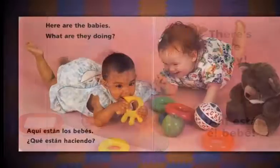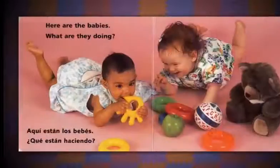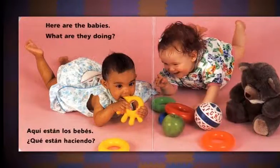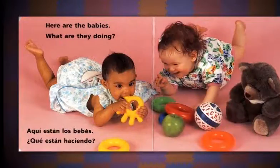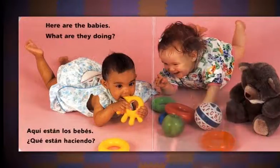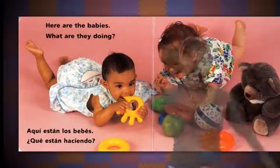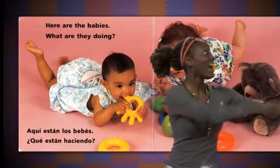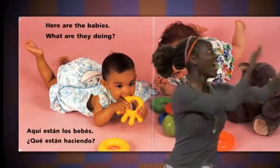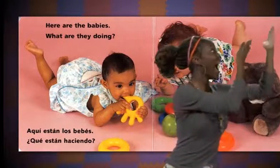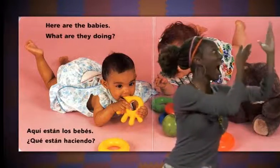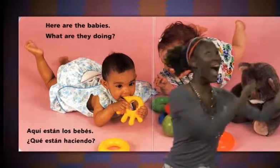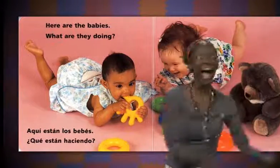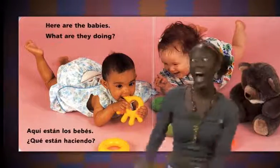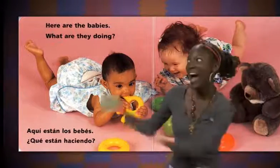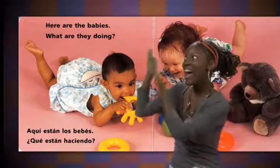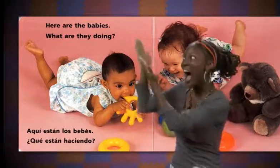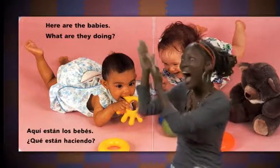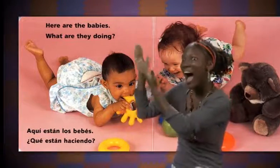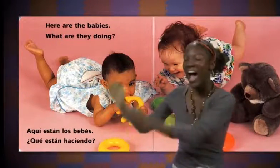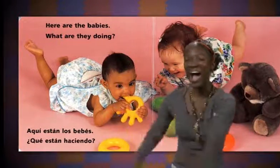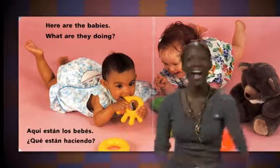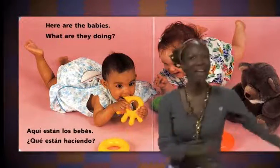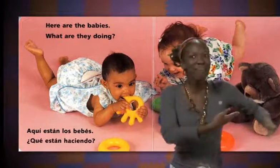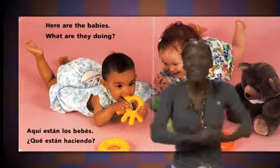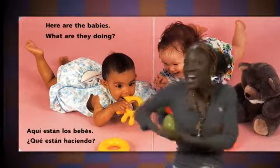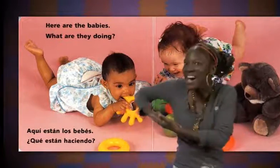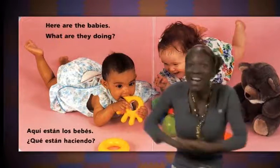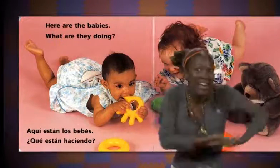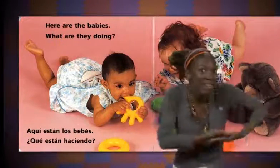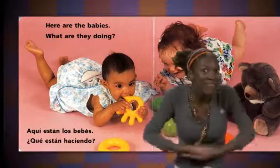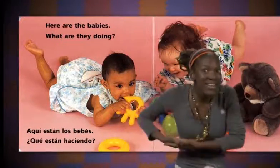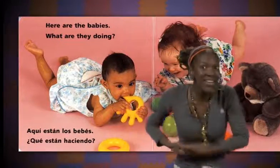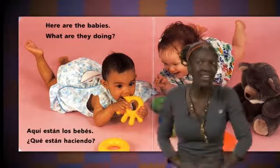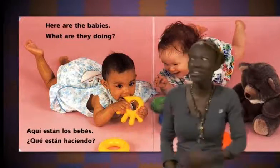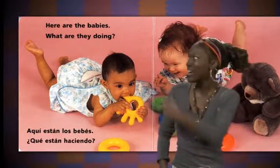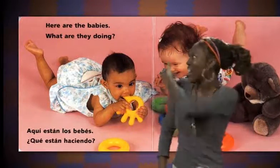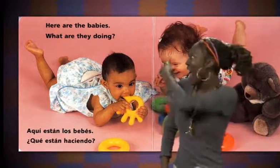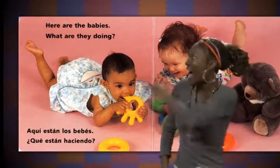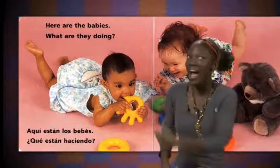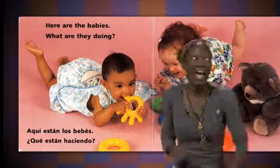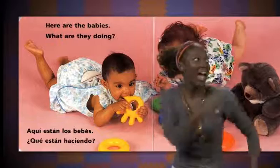Aquí están los bebés. ¿Qué están haciendo?